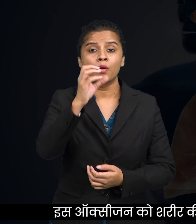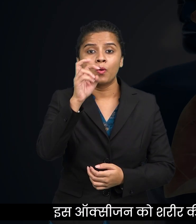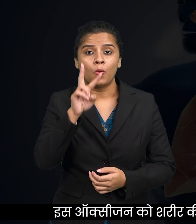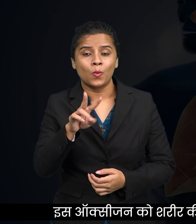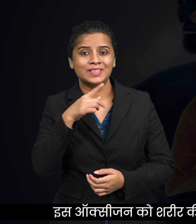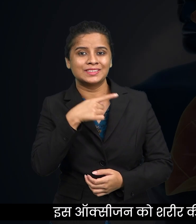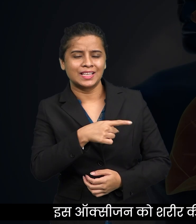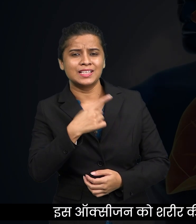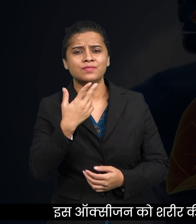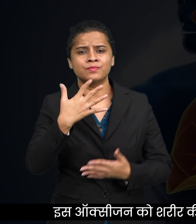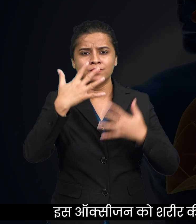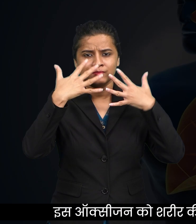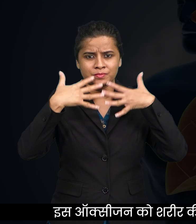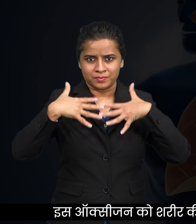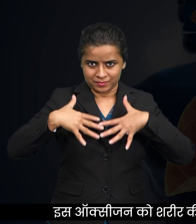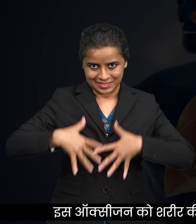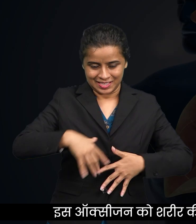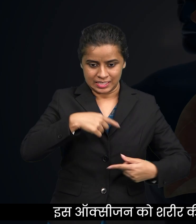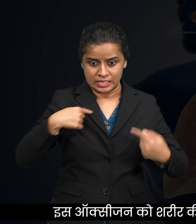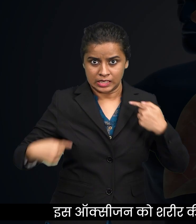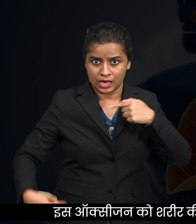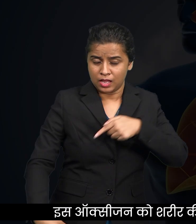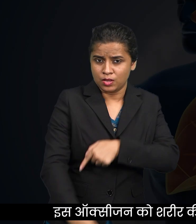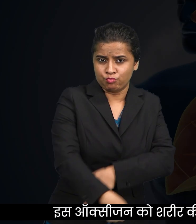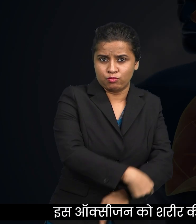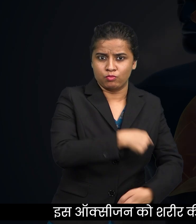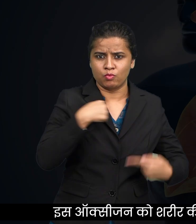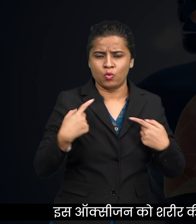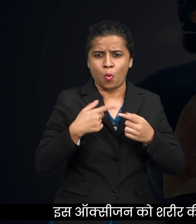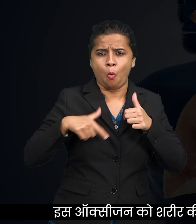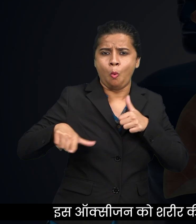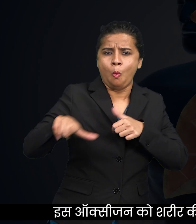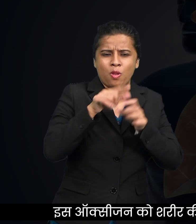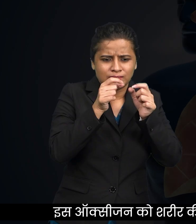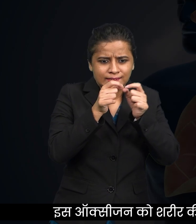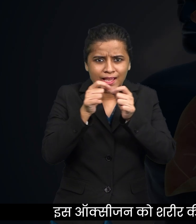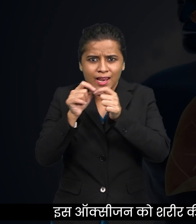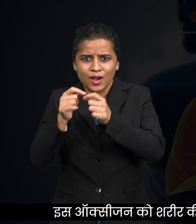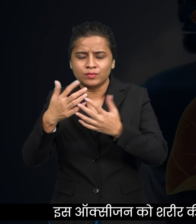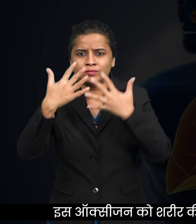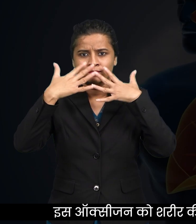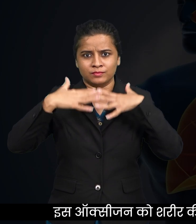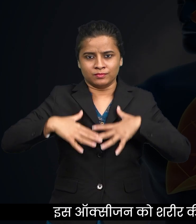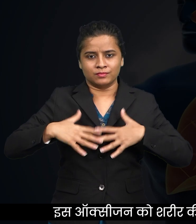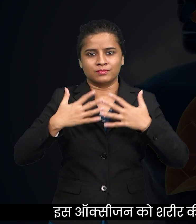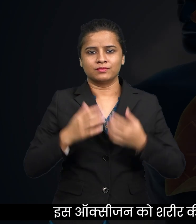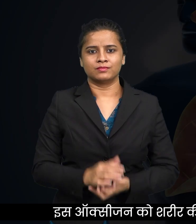इन ऑक्सीजन को शरीर की बाकी कोशिकाओं तक पहुंचाना पड़ता है।